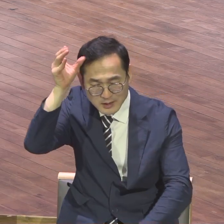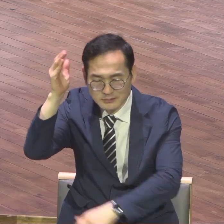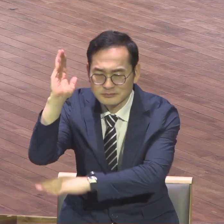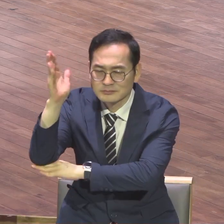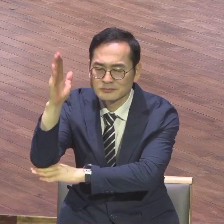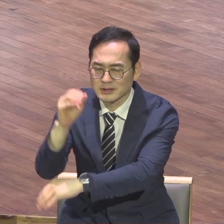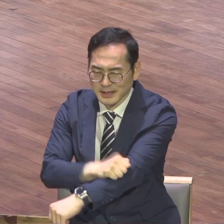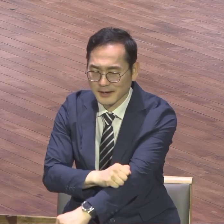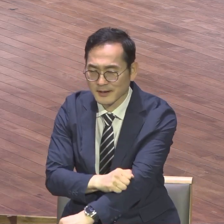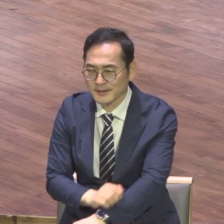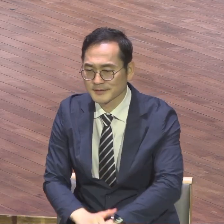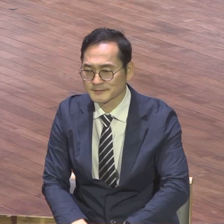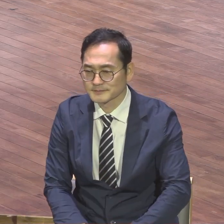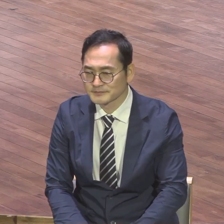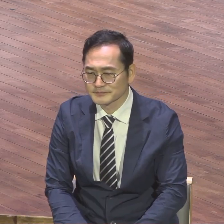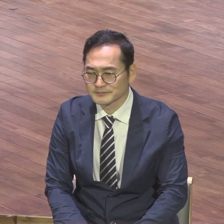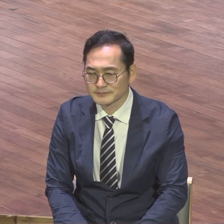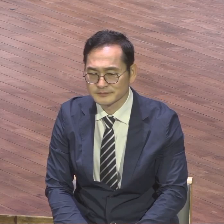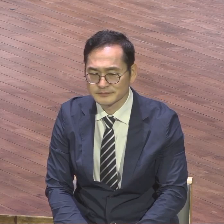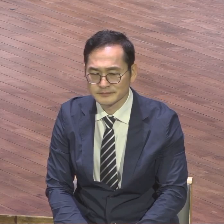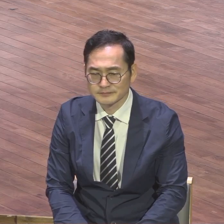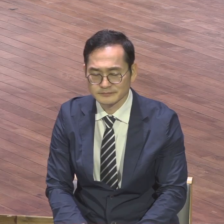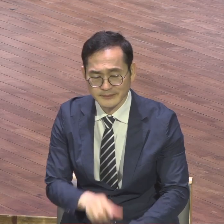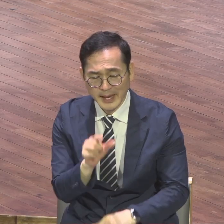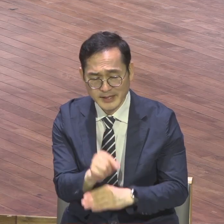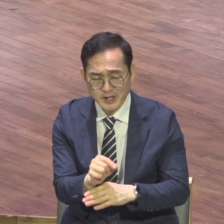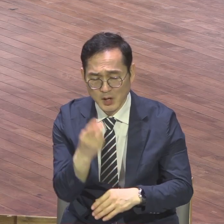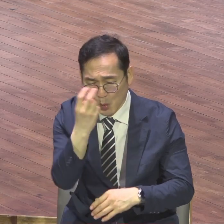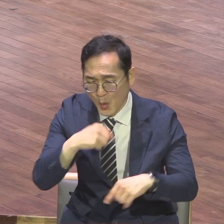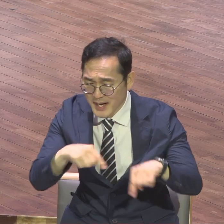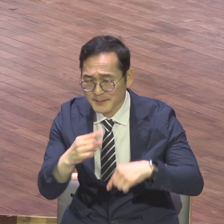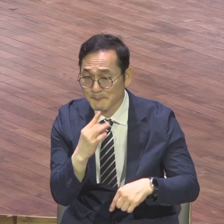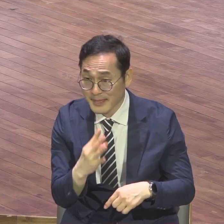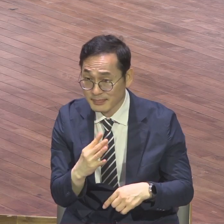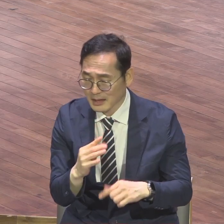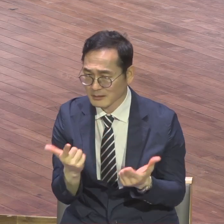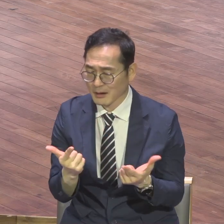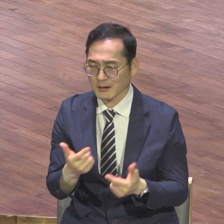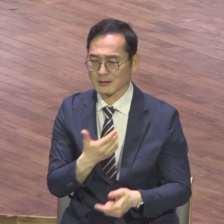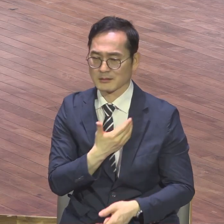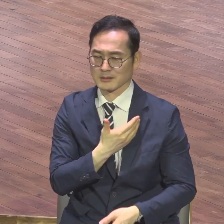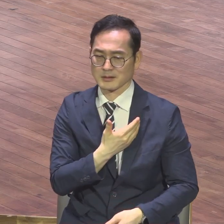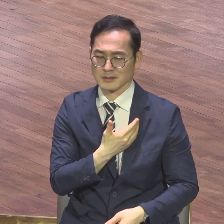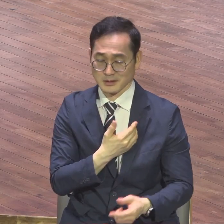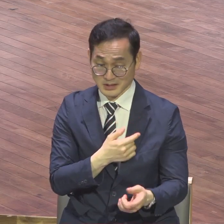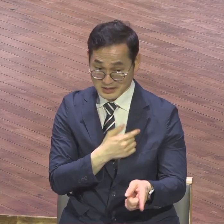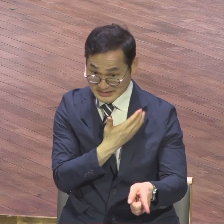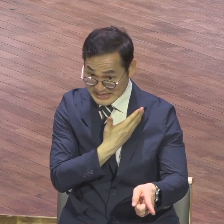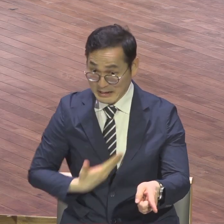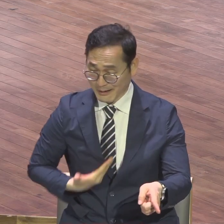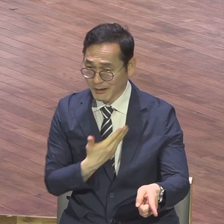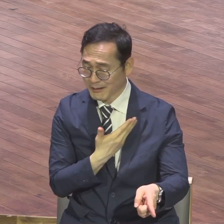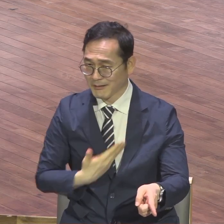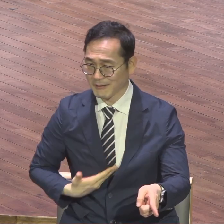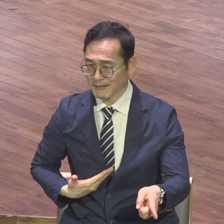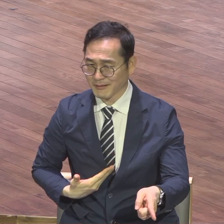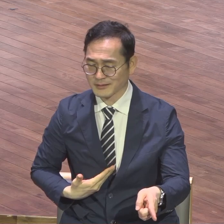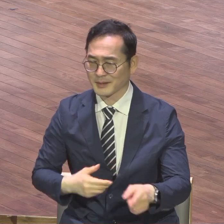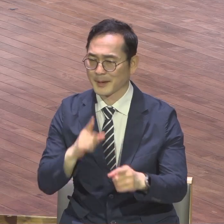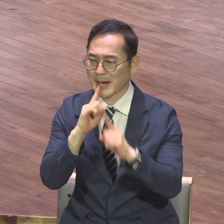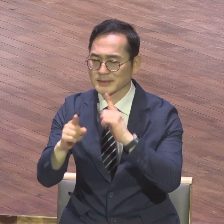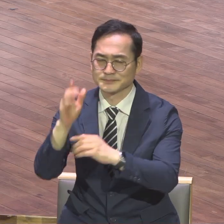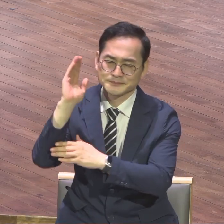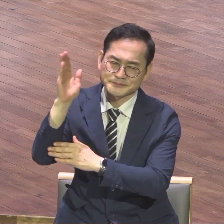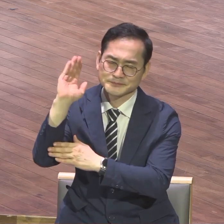메시지. 막연한 구제만 한 게 아니라니까요. 제자들이니까 메시지 메시지. 장로님